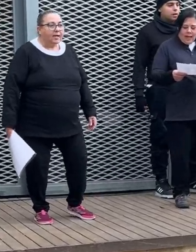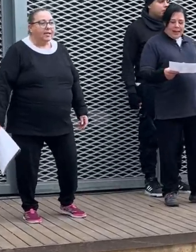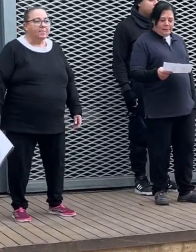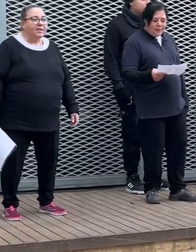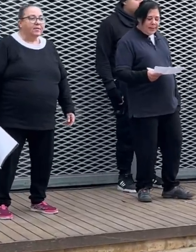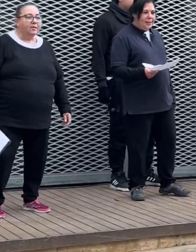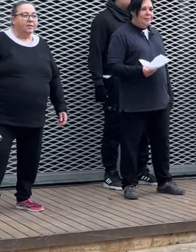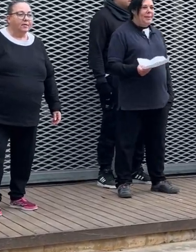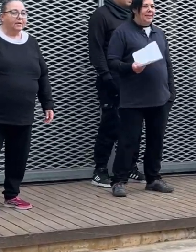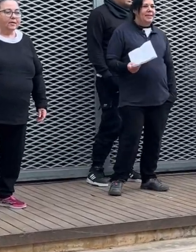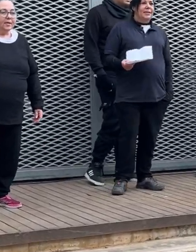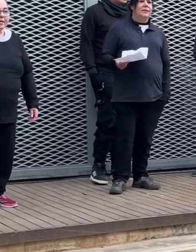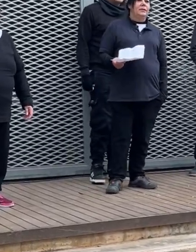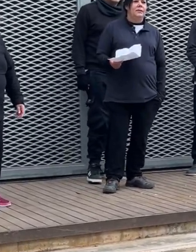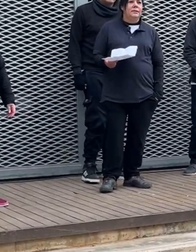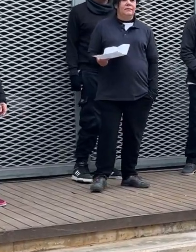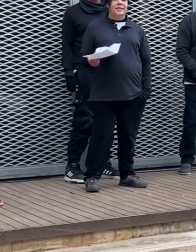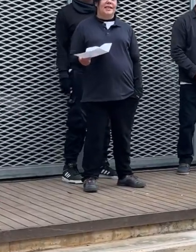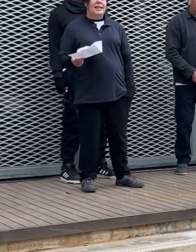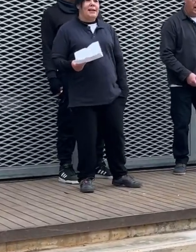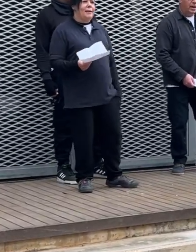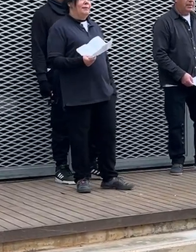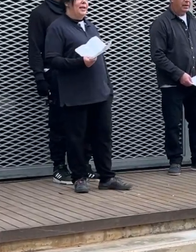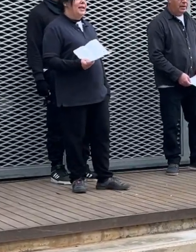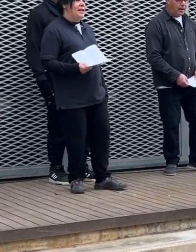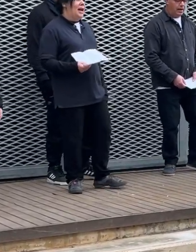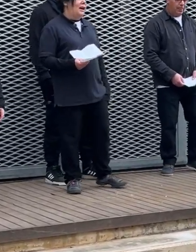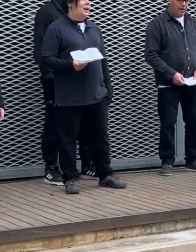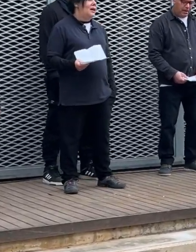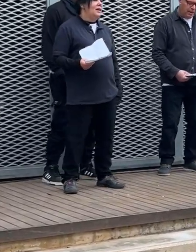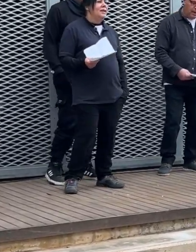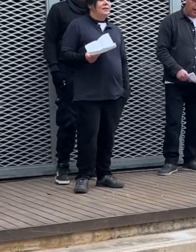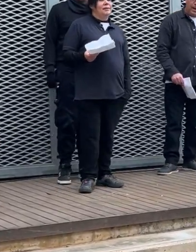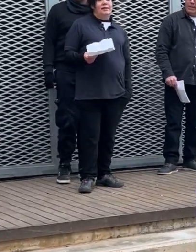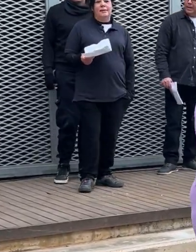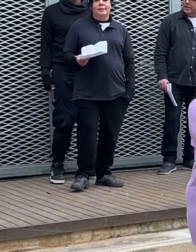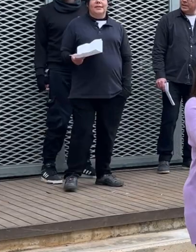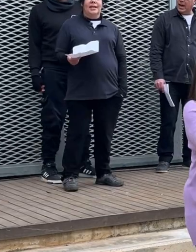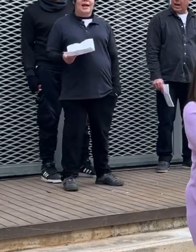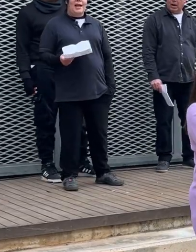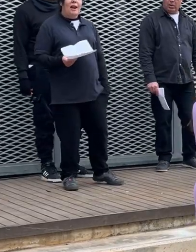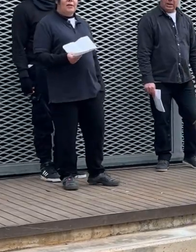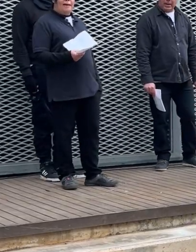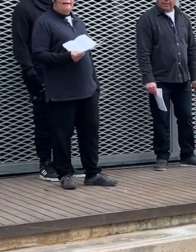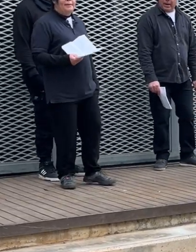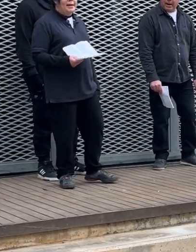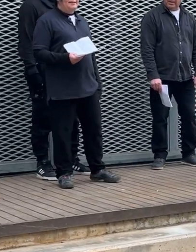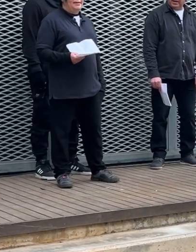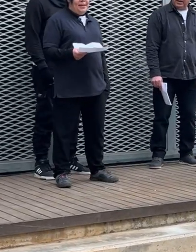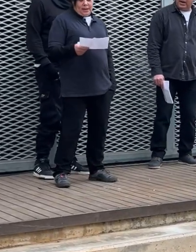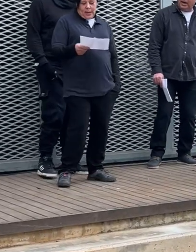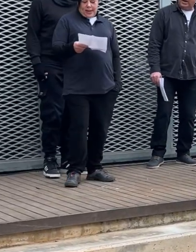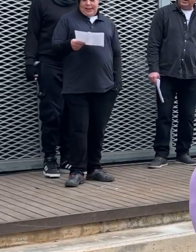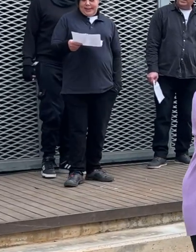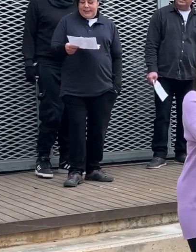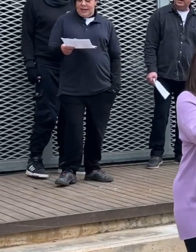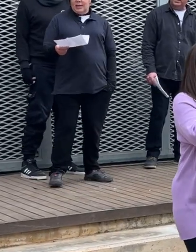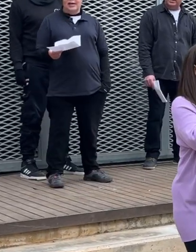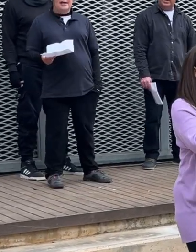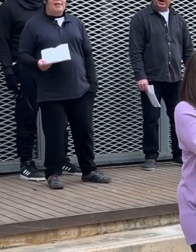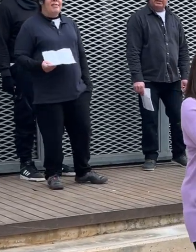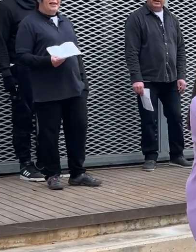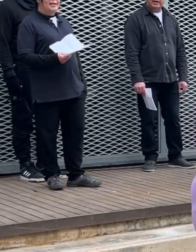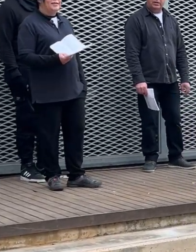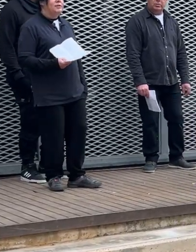¡Vamos todo el mundo ahí! Eres una estrella que brilla, la que más destaca, la octava maravilla. Eres